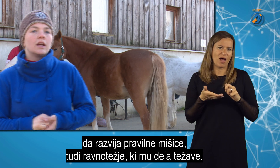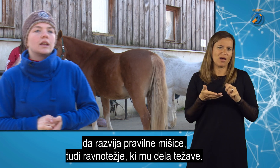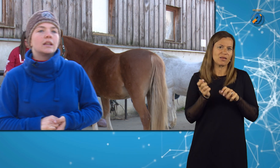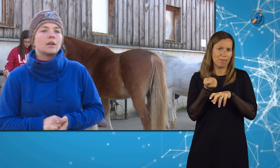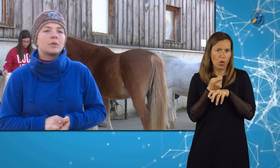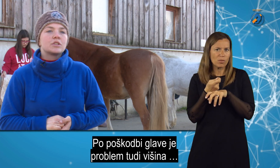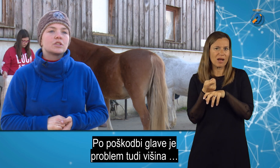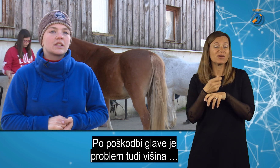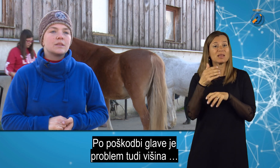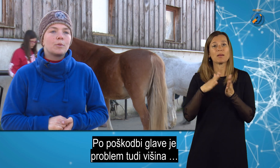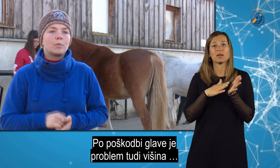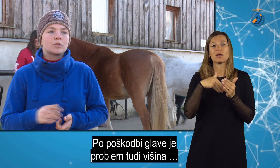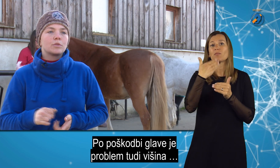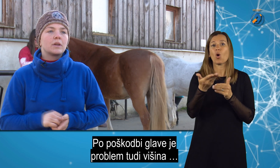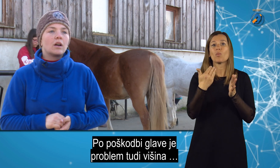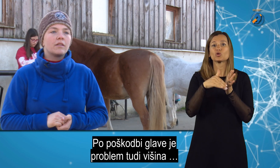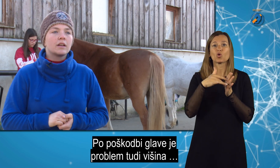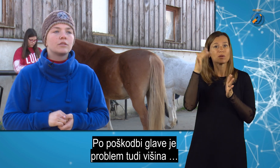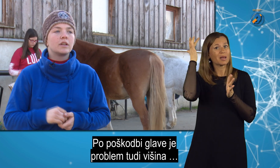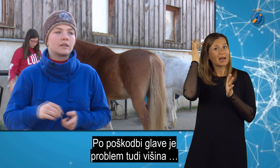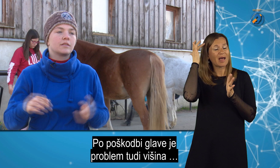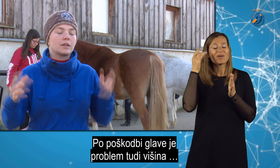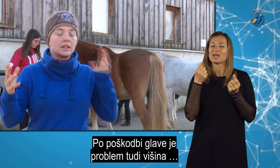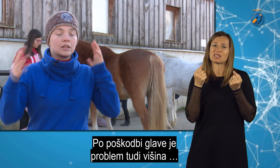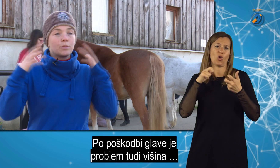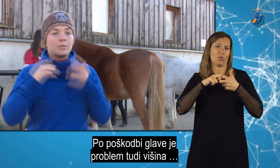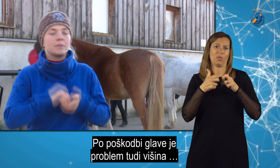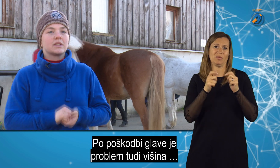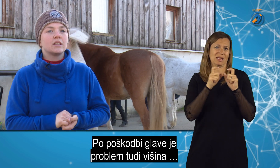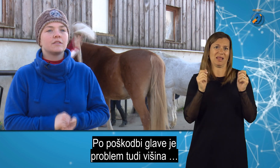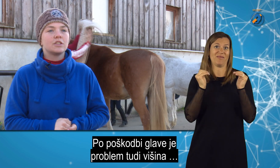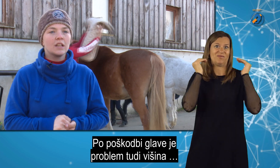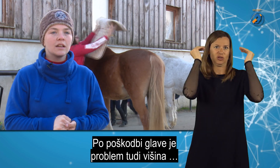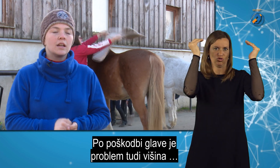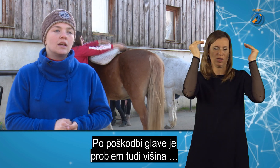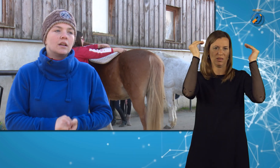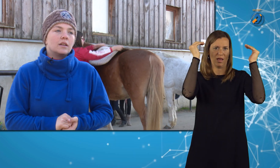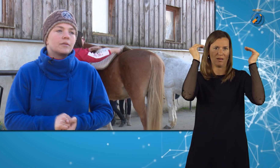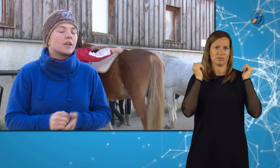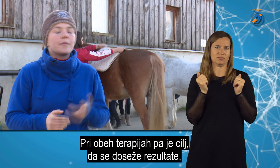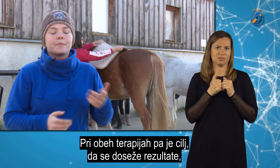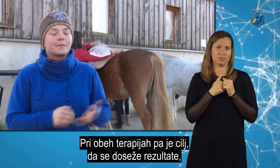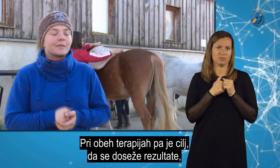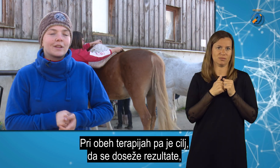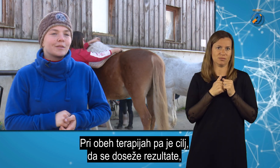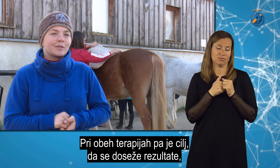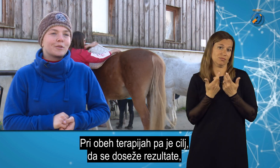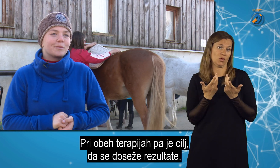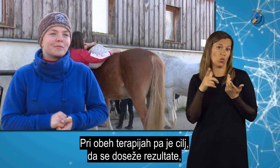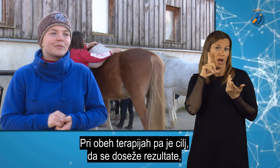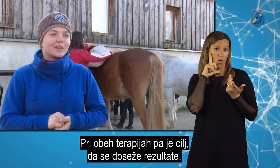problematično, in da pač recimo po poškodbi glave tudi je zelo problem zaradi višine. V glavnem,